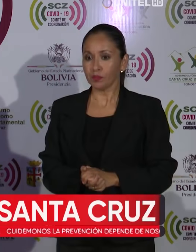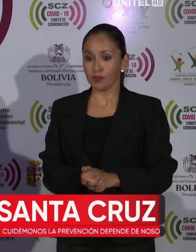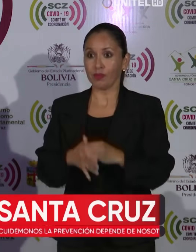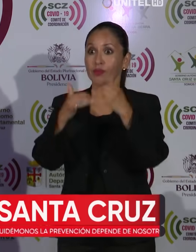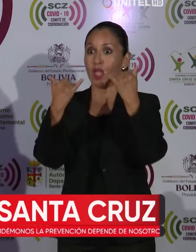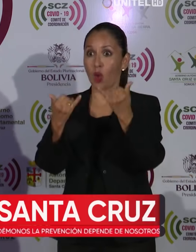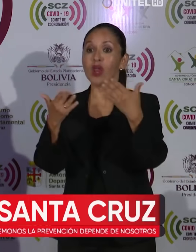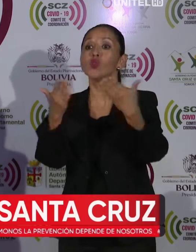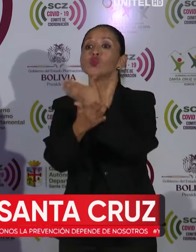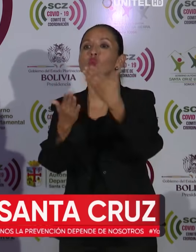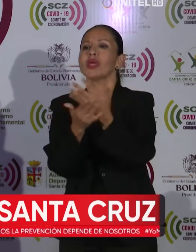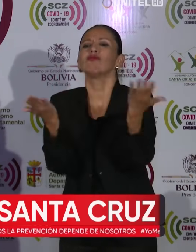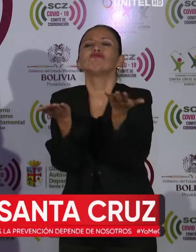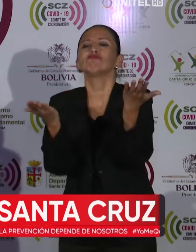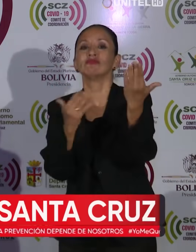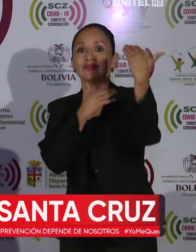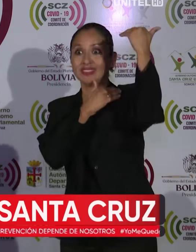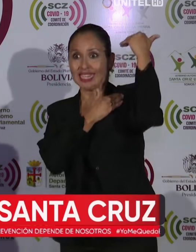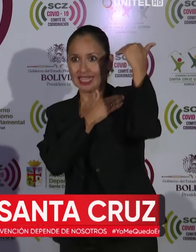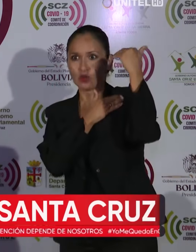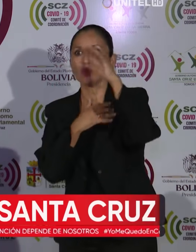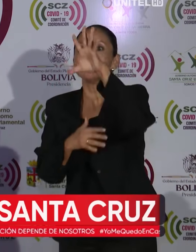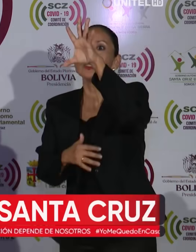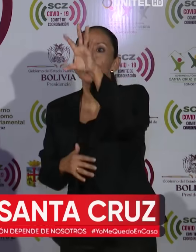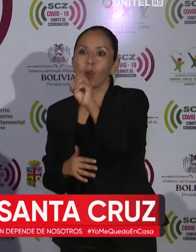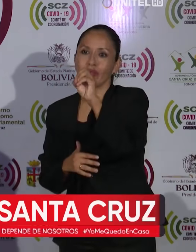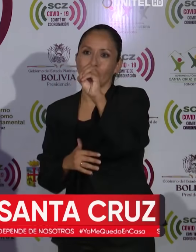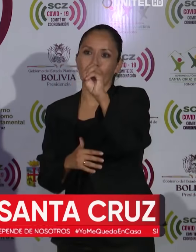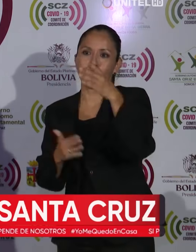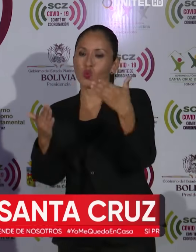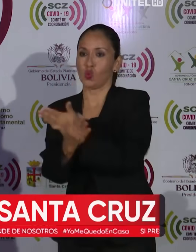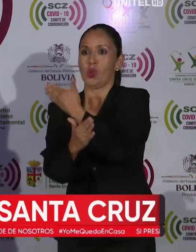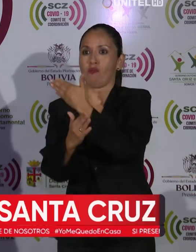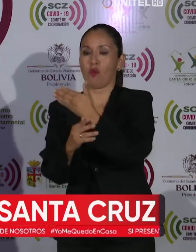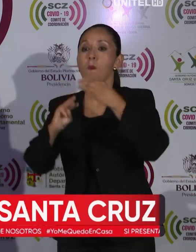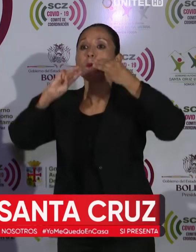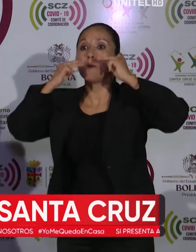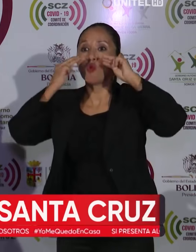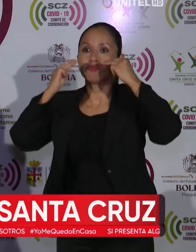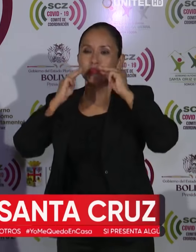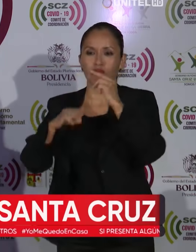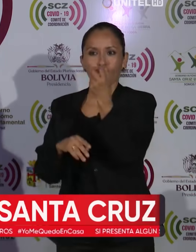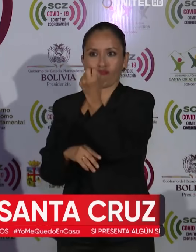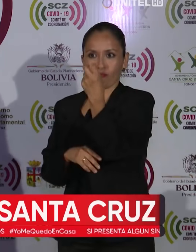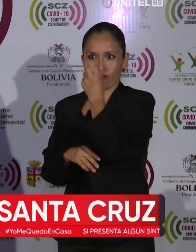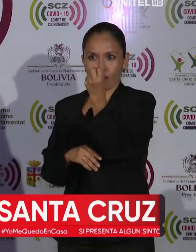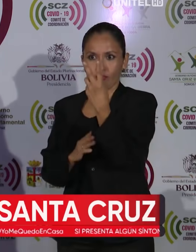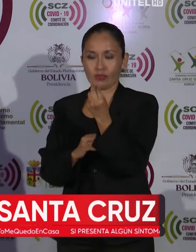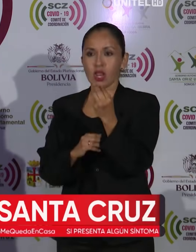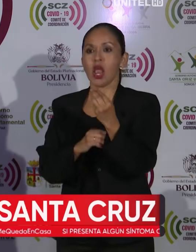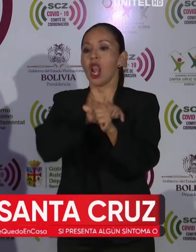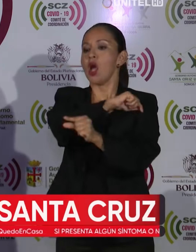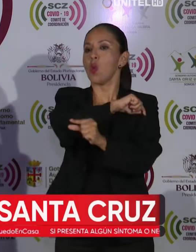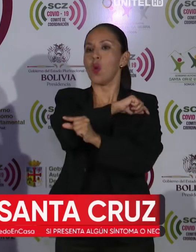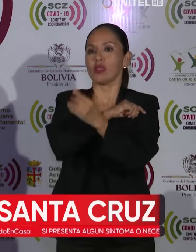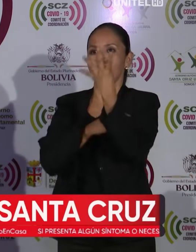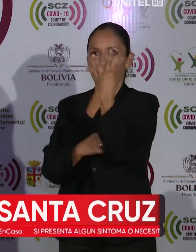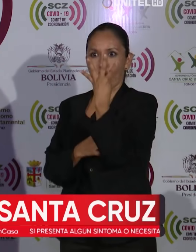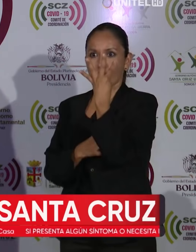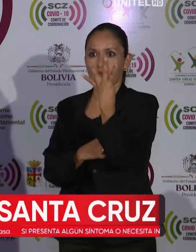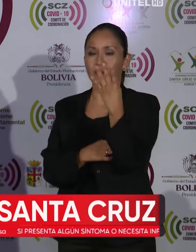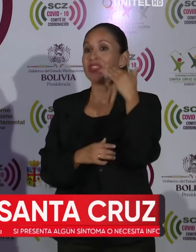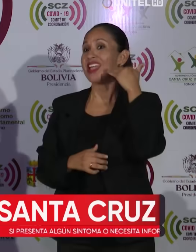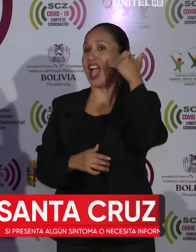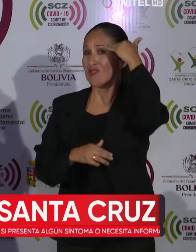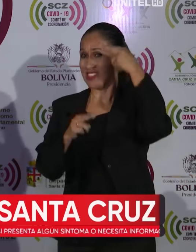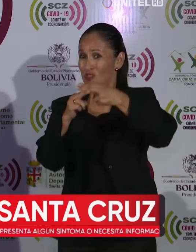Los pacientes son de Santa Cruz, 50, de Montero, 12, de La Guardia, 4, de